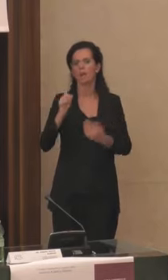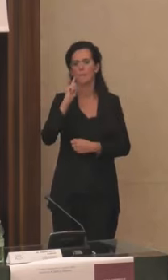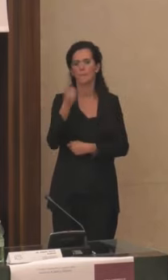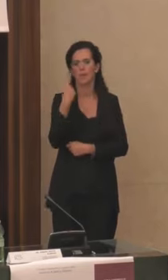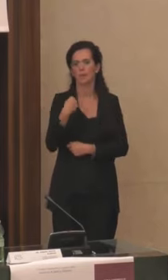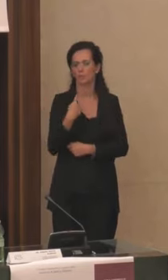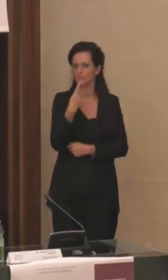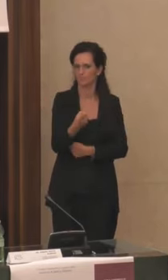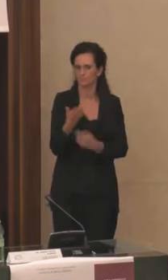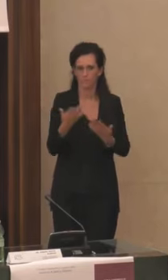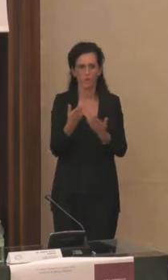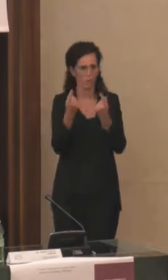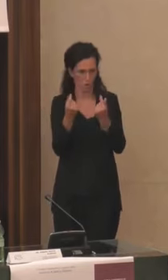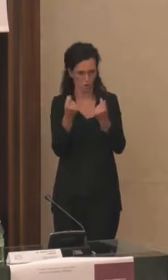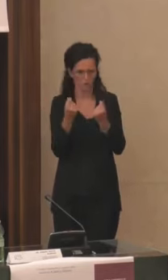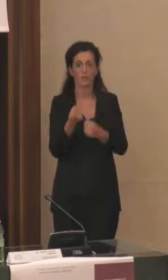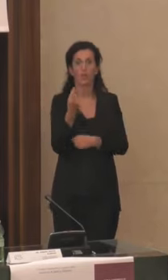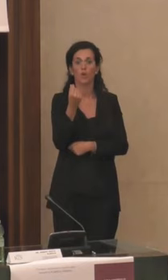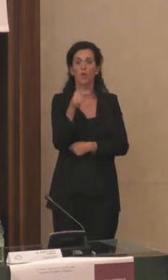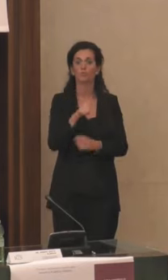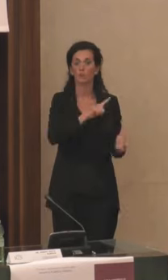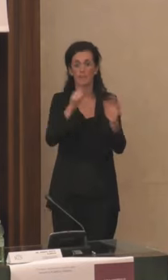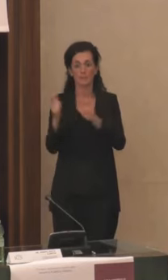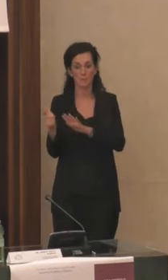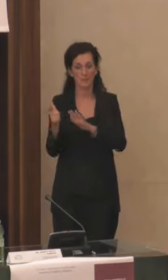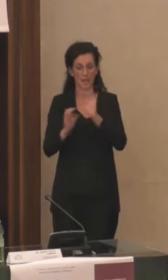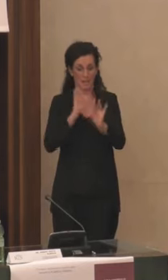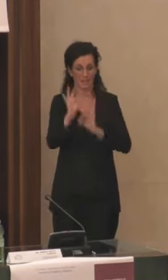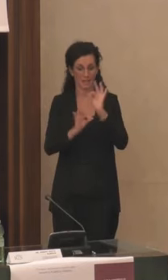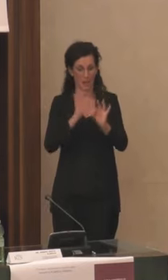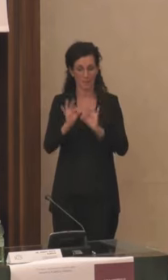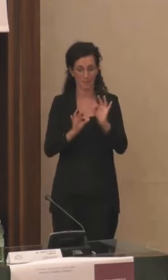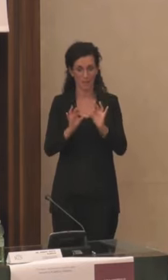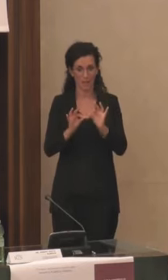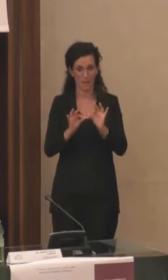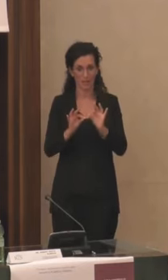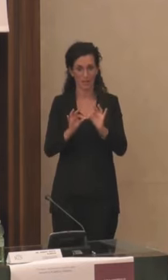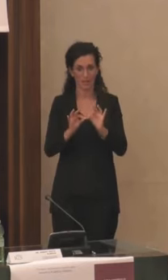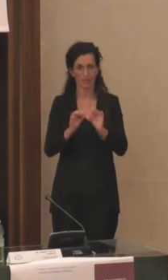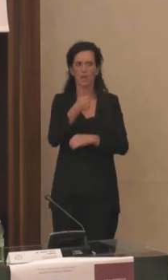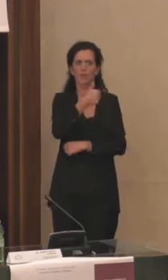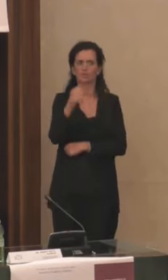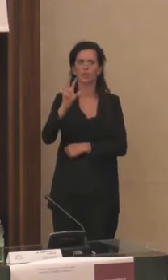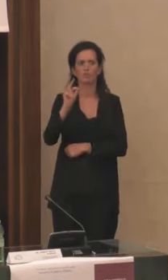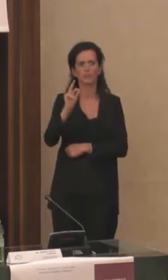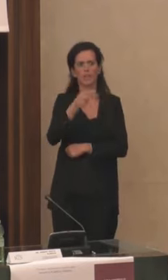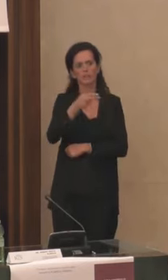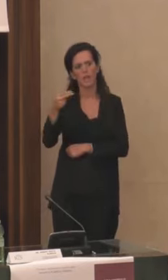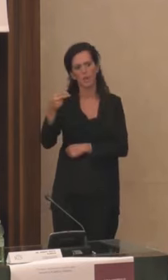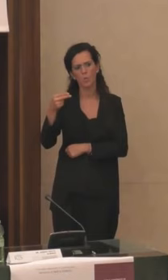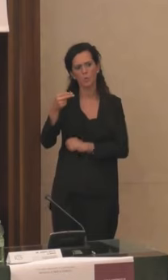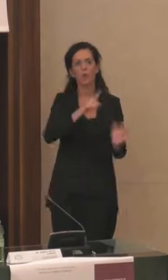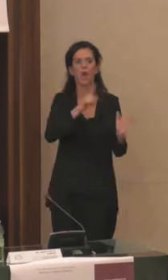costo settimanale della terapia senza l'enoxeparina è di circa 130 euro